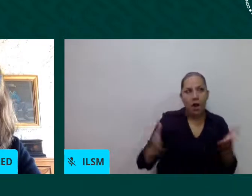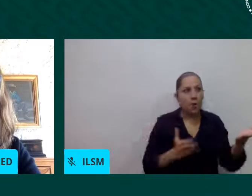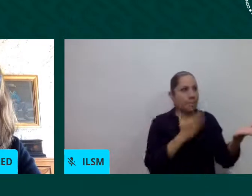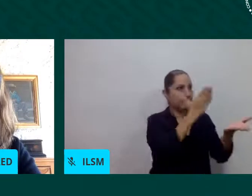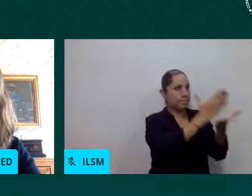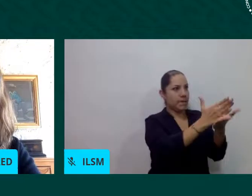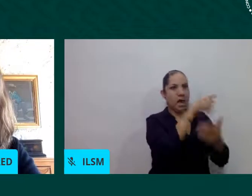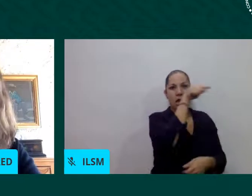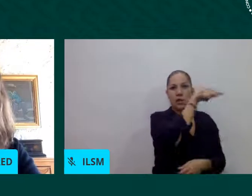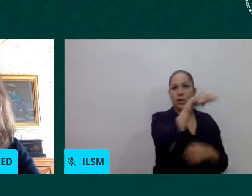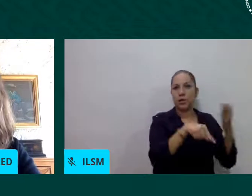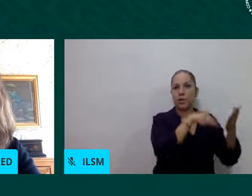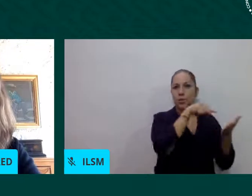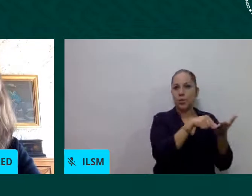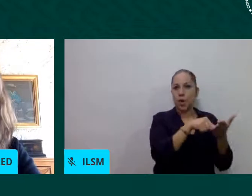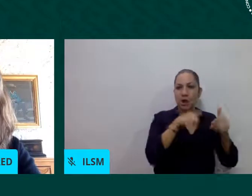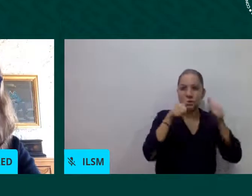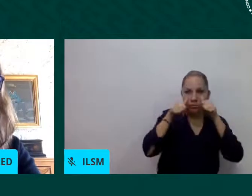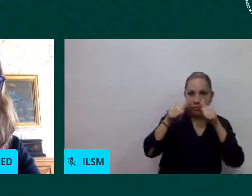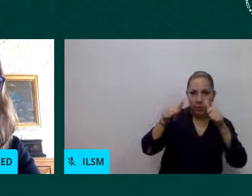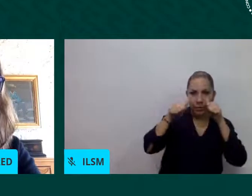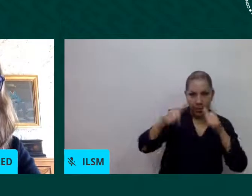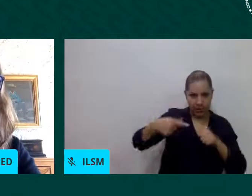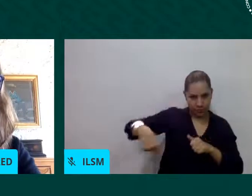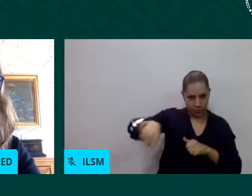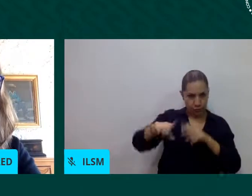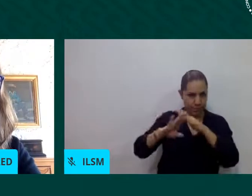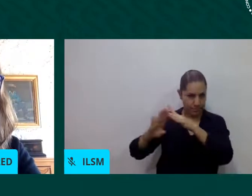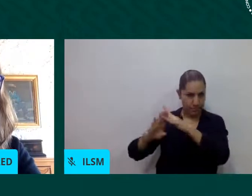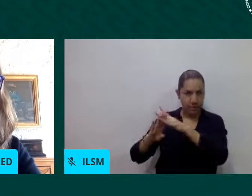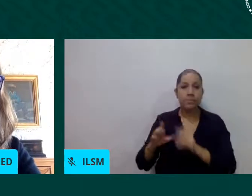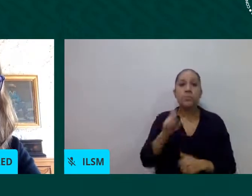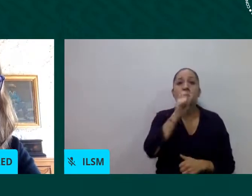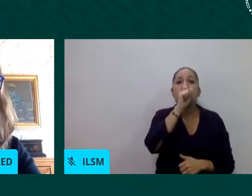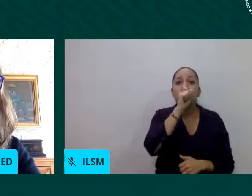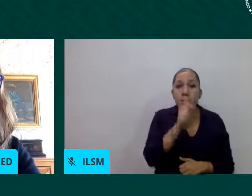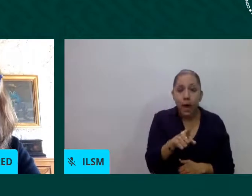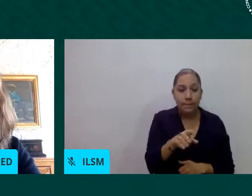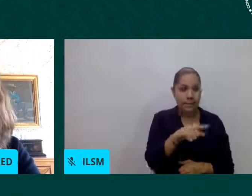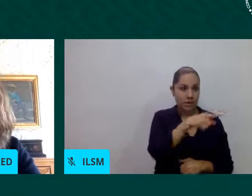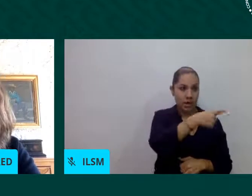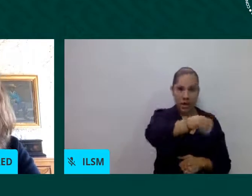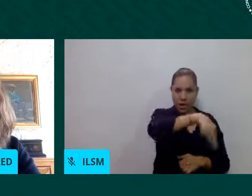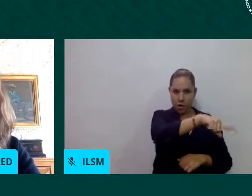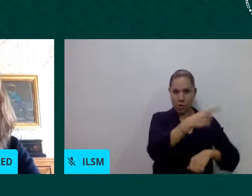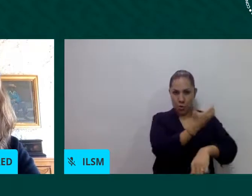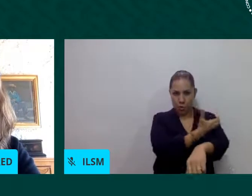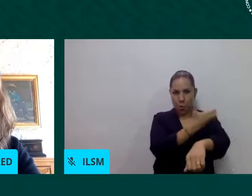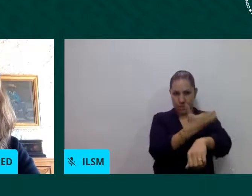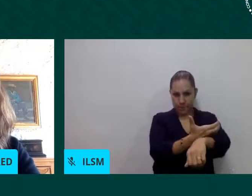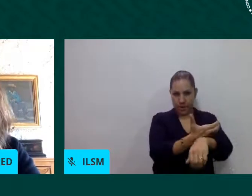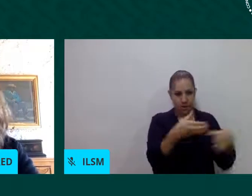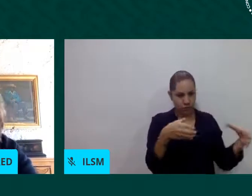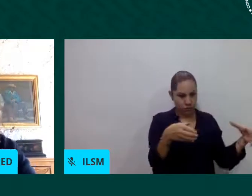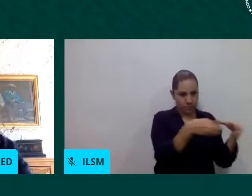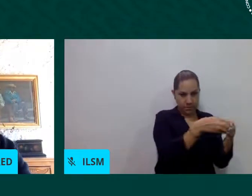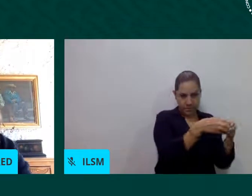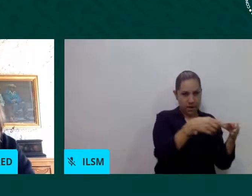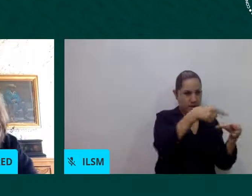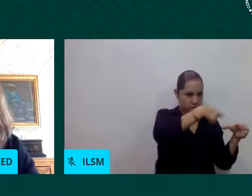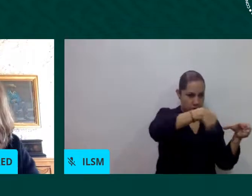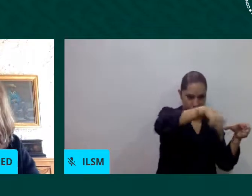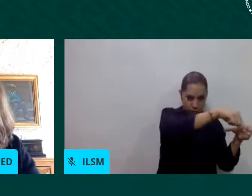colegas de la instancia ejecutora bueno pues estamos en conversaciones para la